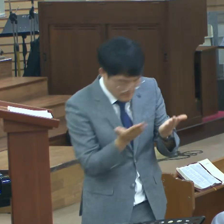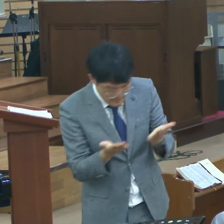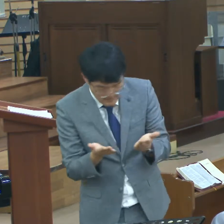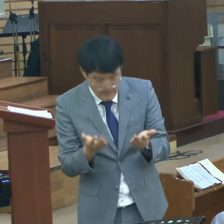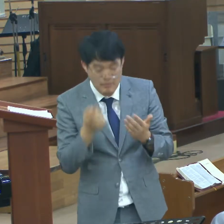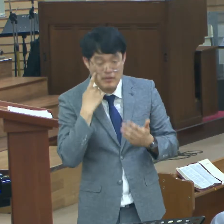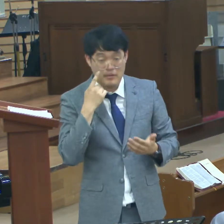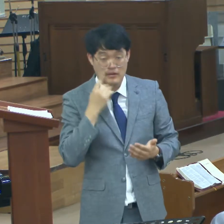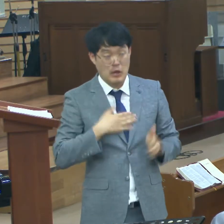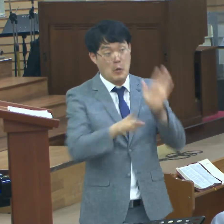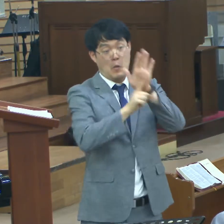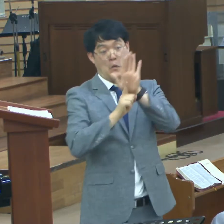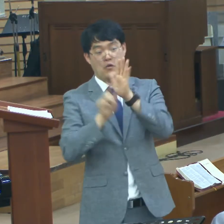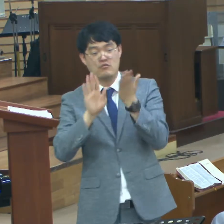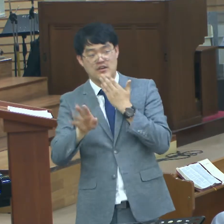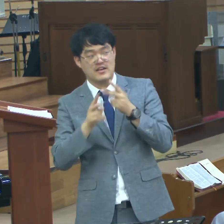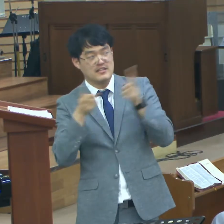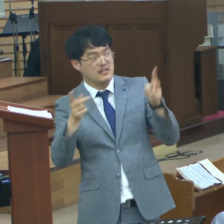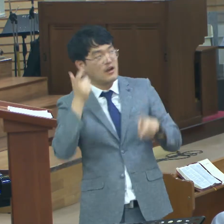사갔냐고.